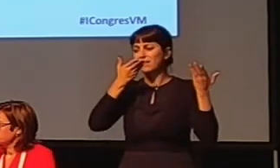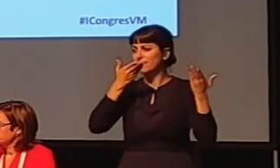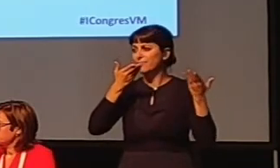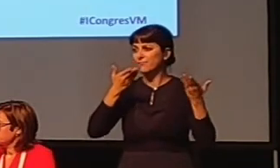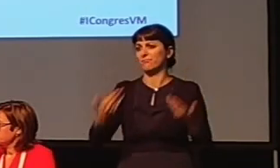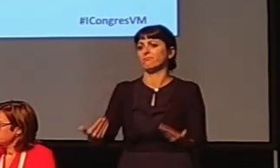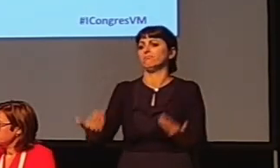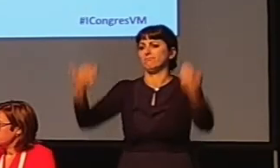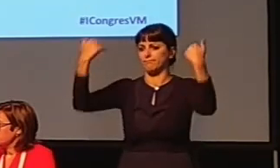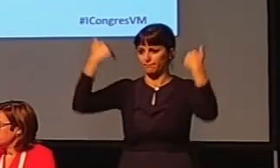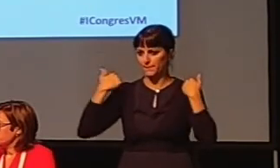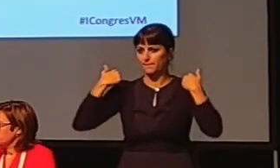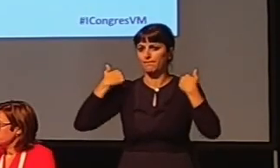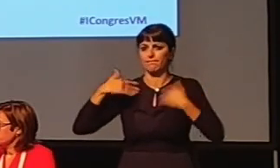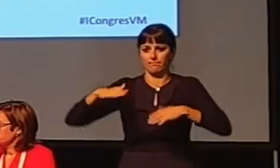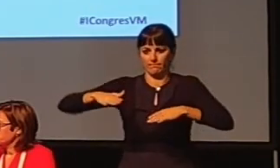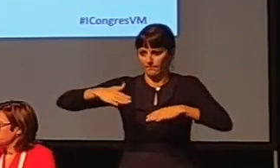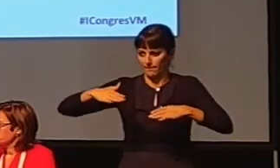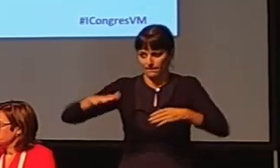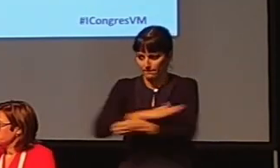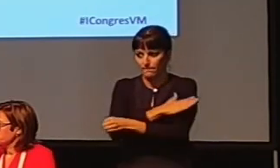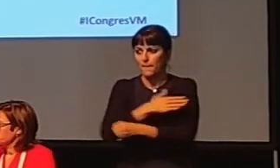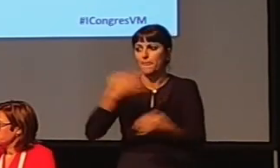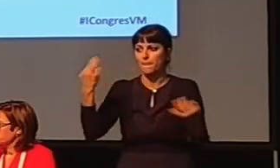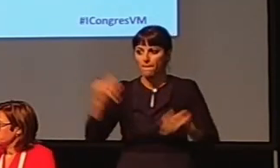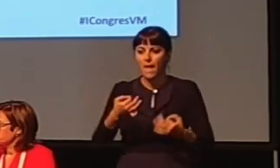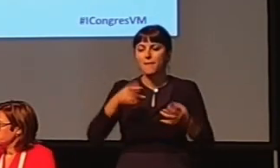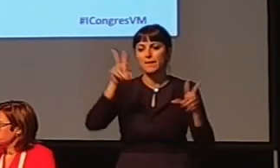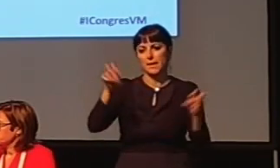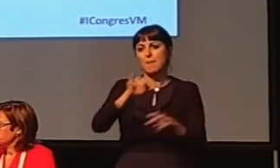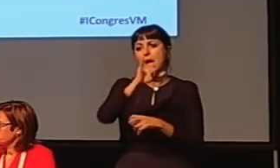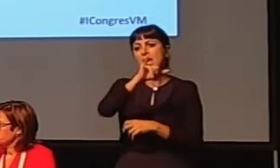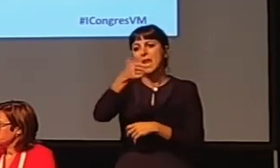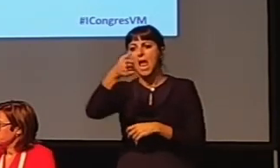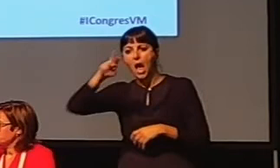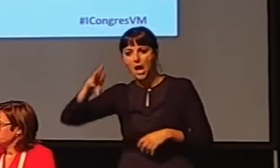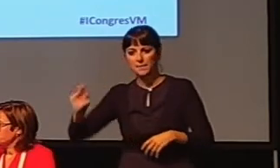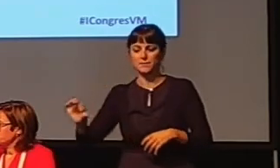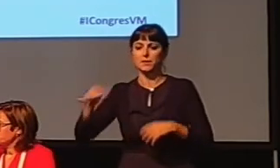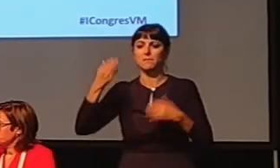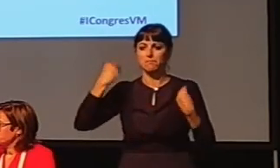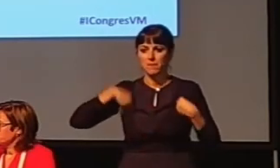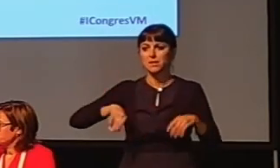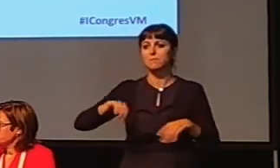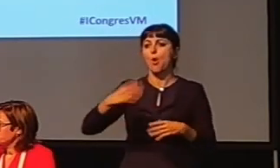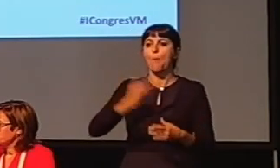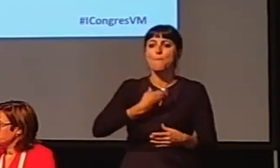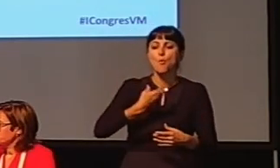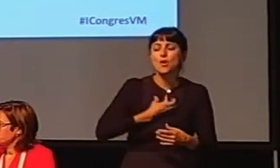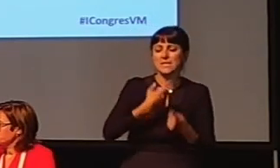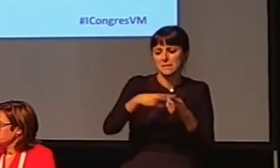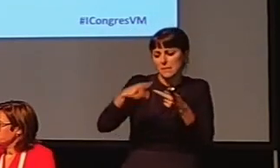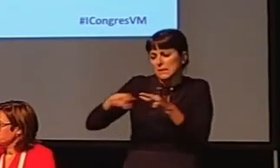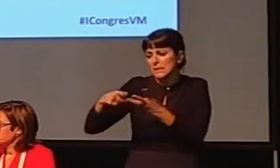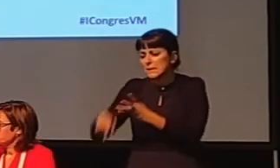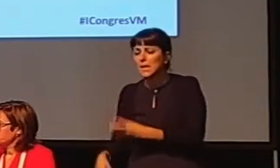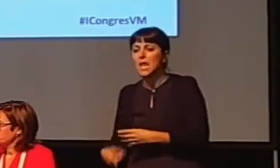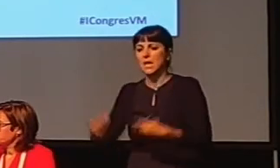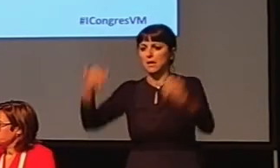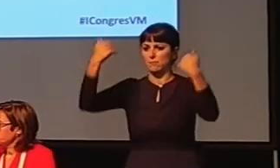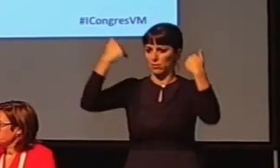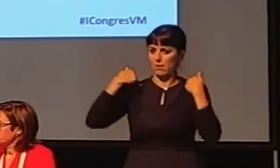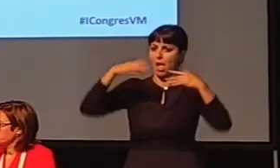complir la seva obligació i doni tot el tema de la cobertura en el tema del CIAT, sinó que els municipis assumís